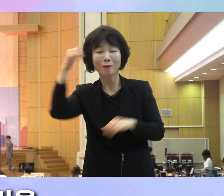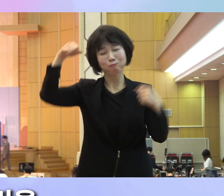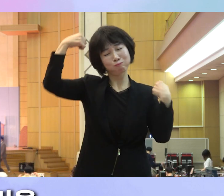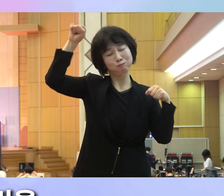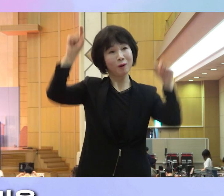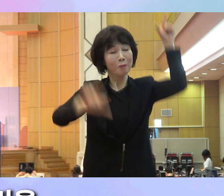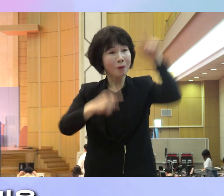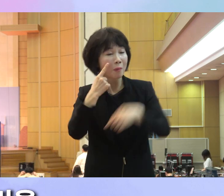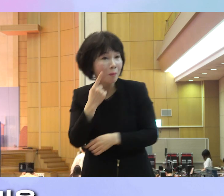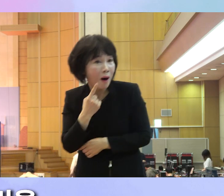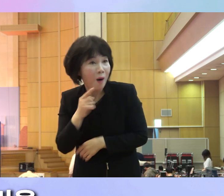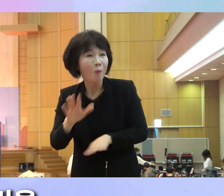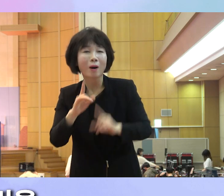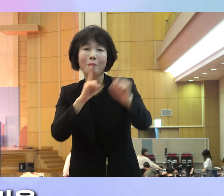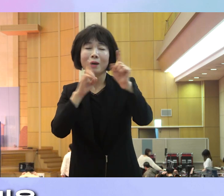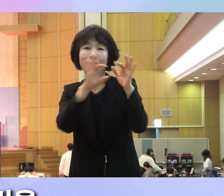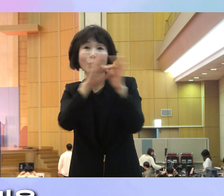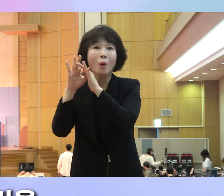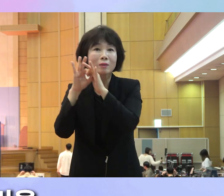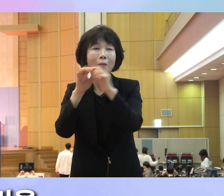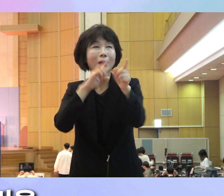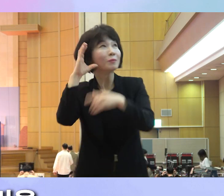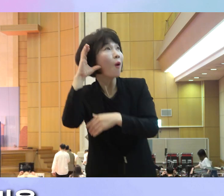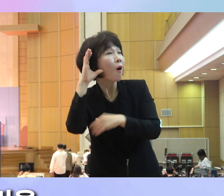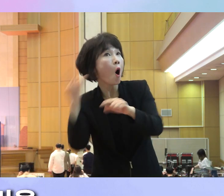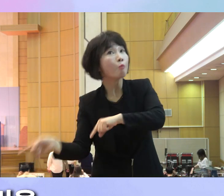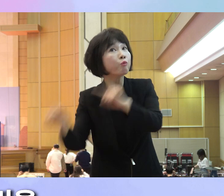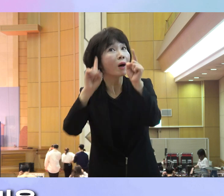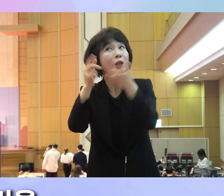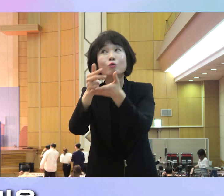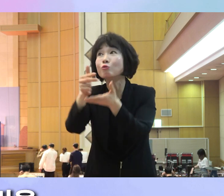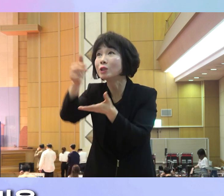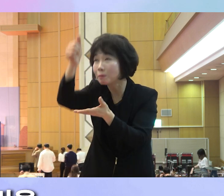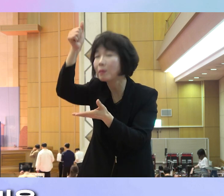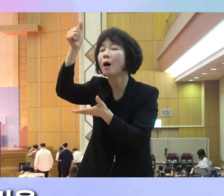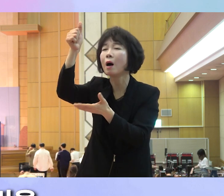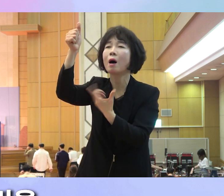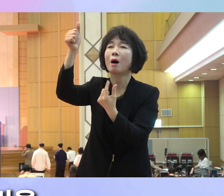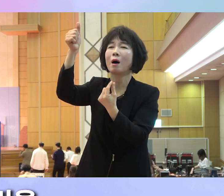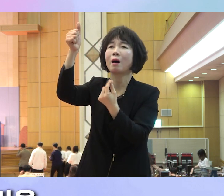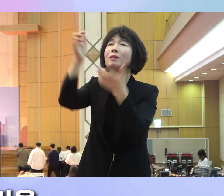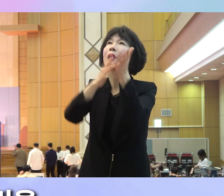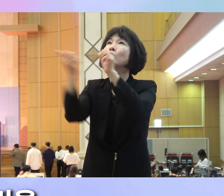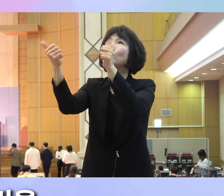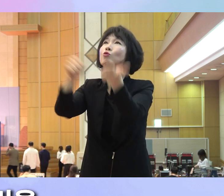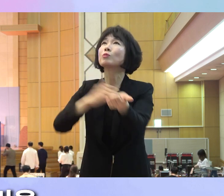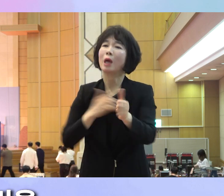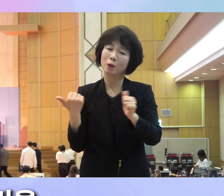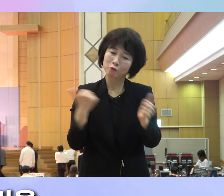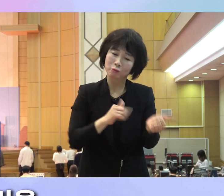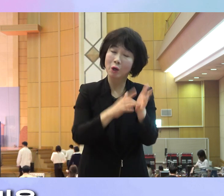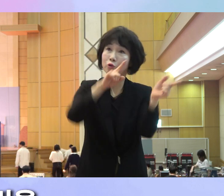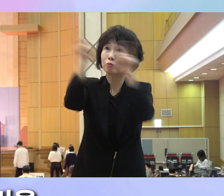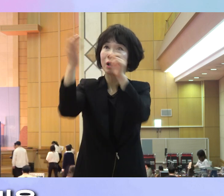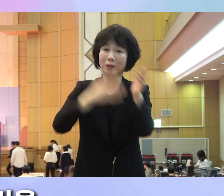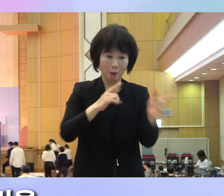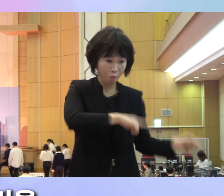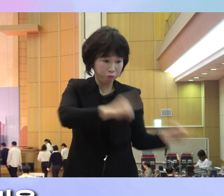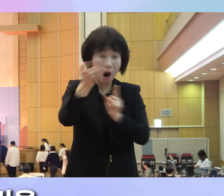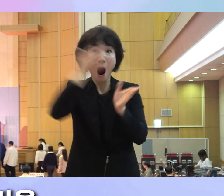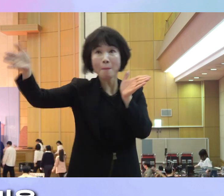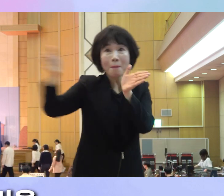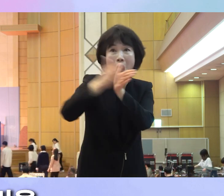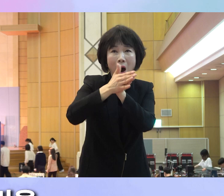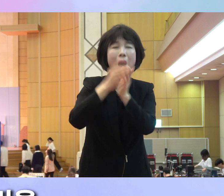선곡도 하고 오늘 말씀을 통해서 부활의 주님, 예수 죽음 내 죽음, 예수 부활 내 부활이라고